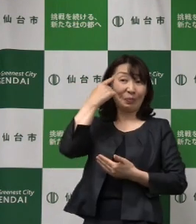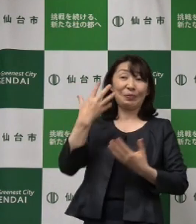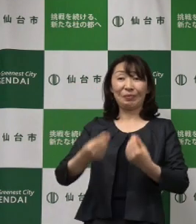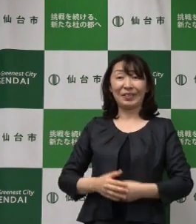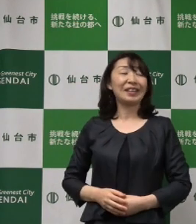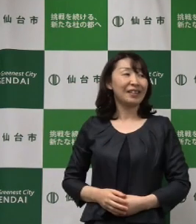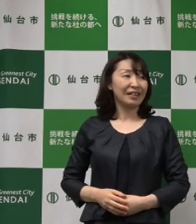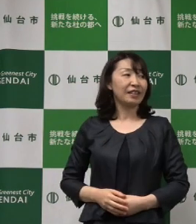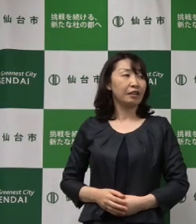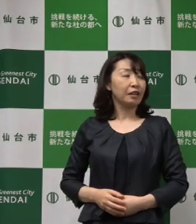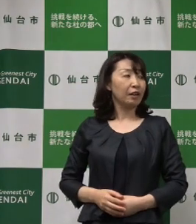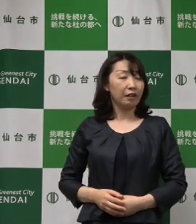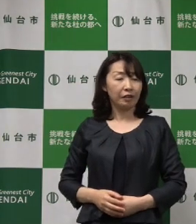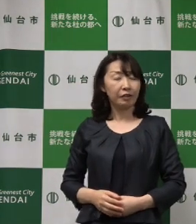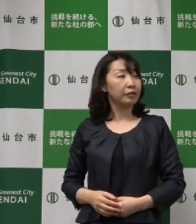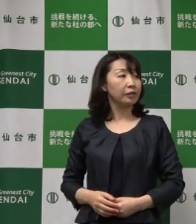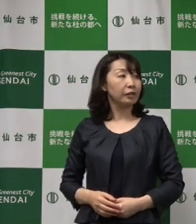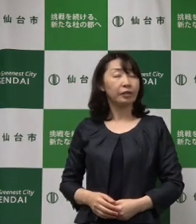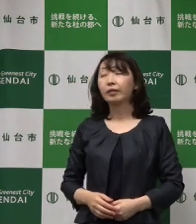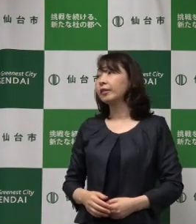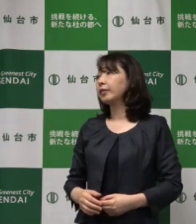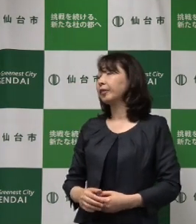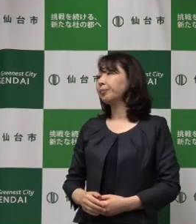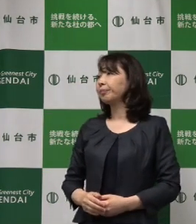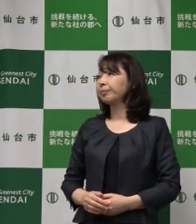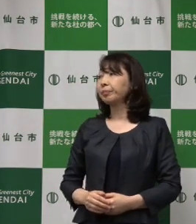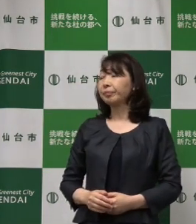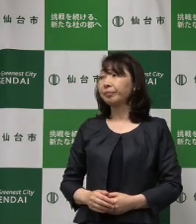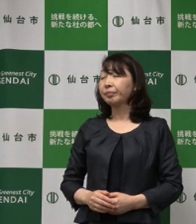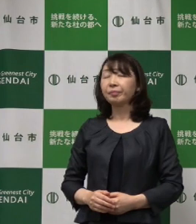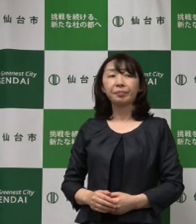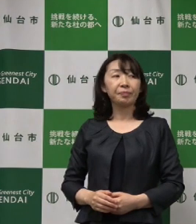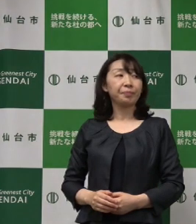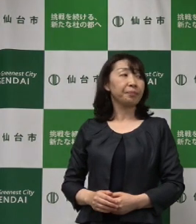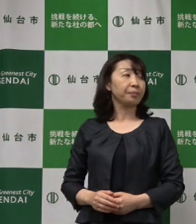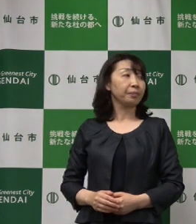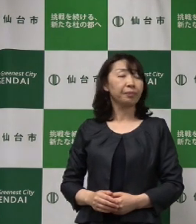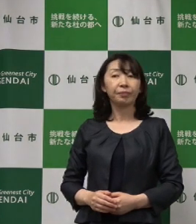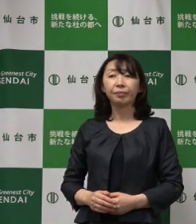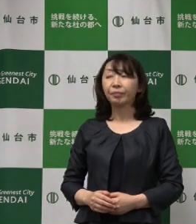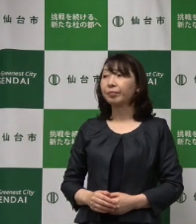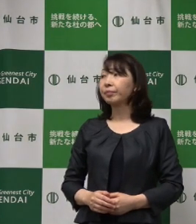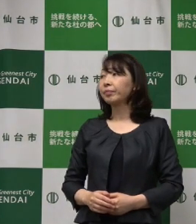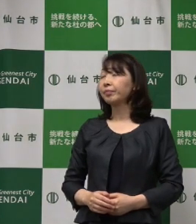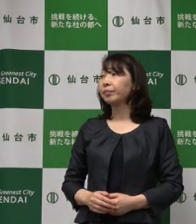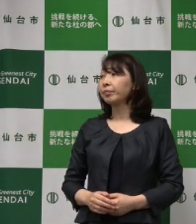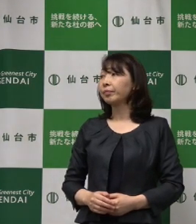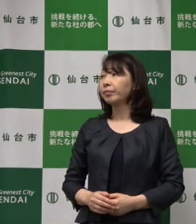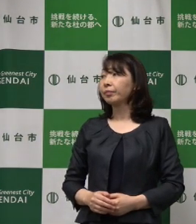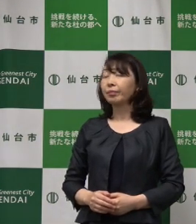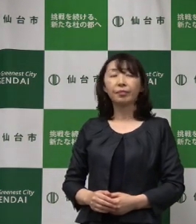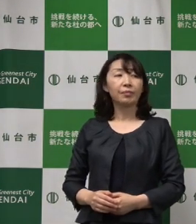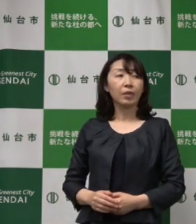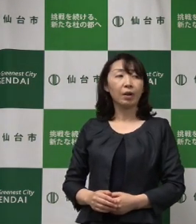はい、他に地下鉄の車両に関してよろしいでしょうか。はい、じゃあ他に戻りまして、その他の事